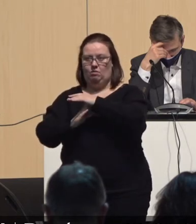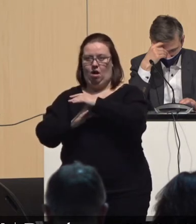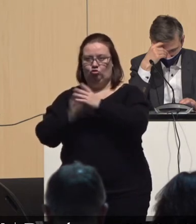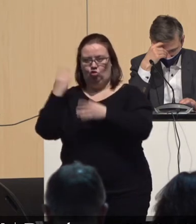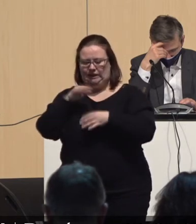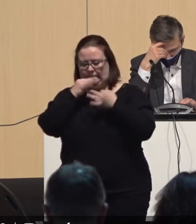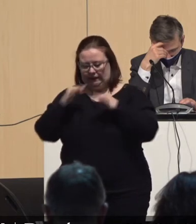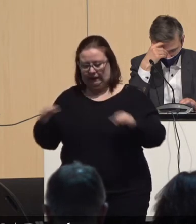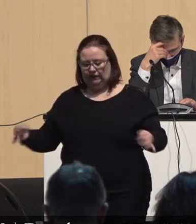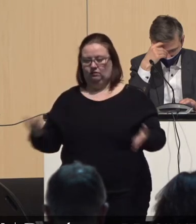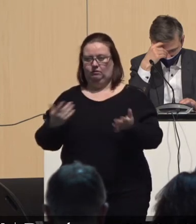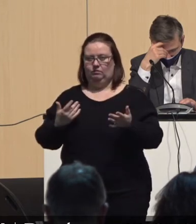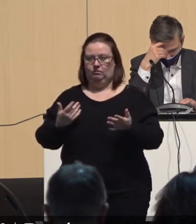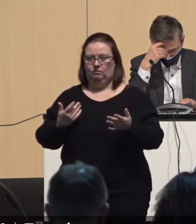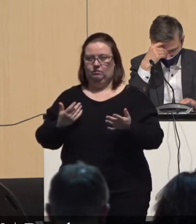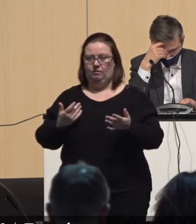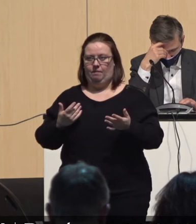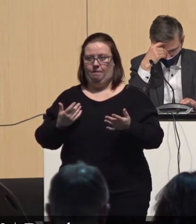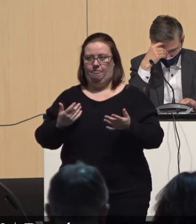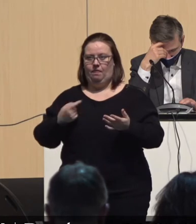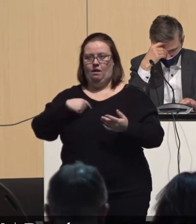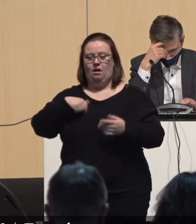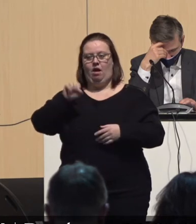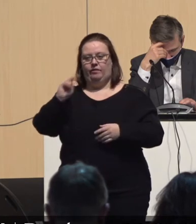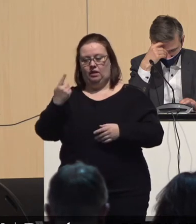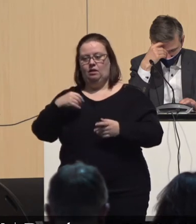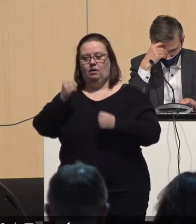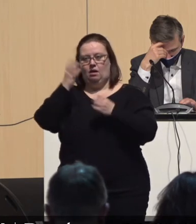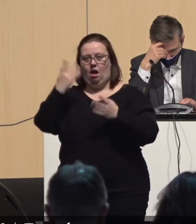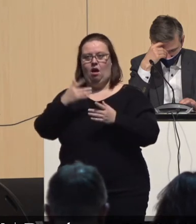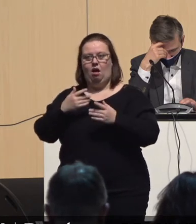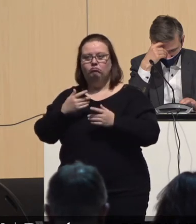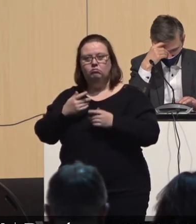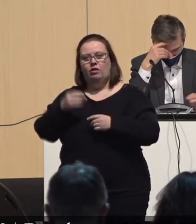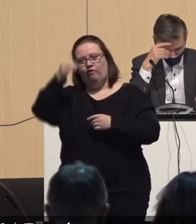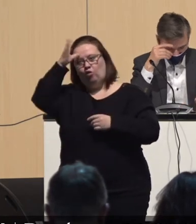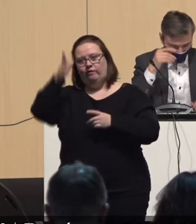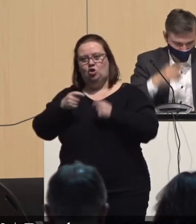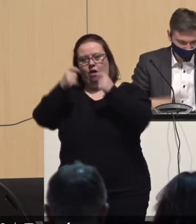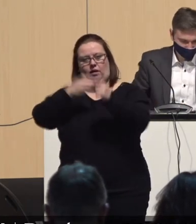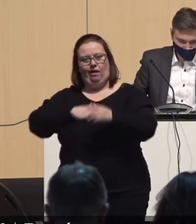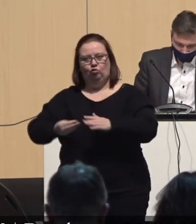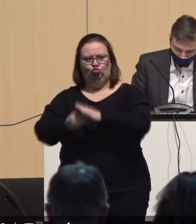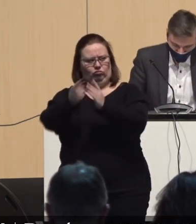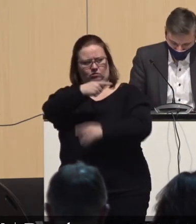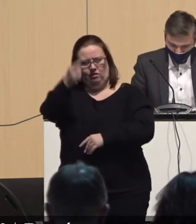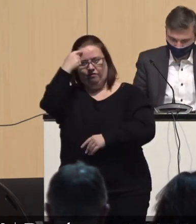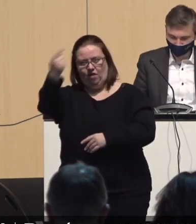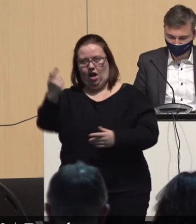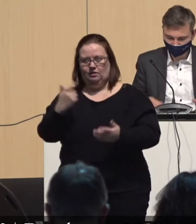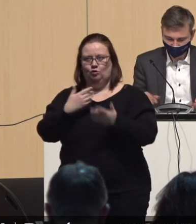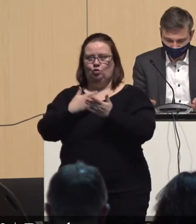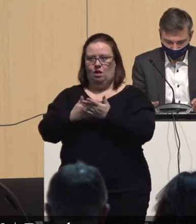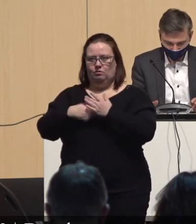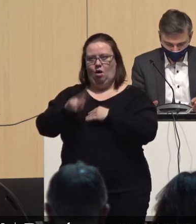das ja ausführlich schon gehört. Wir als AfD unterstützen vernünftige Anträge in diesem Stadtrat. Das ist Ihnen bekannt. Und deshalb